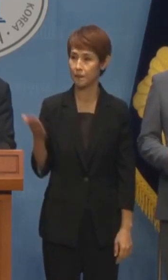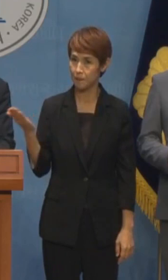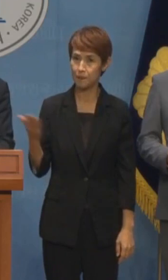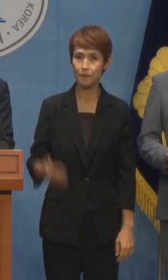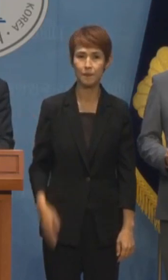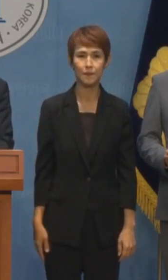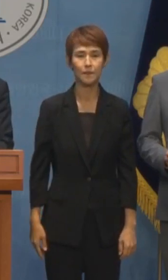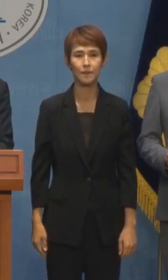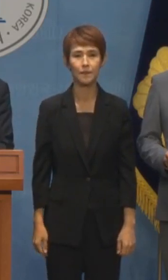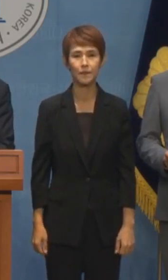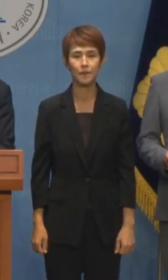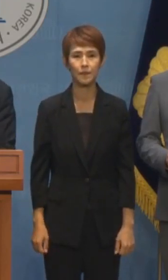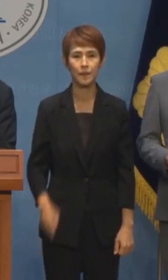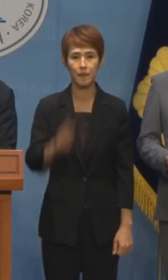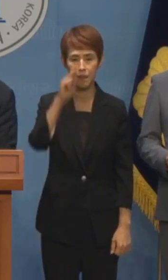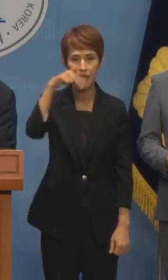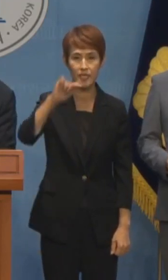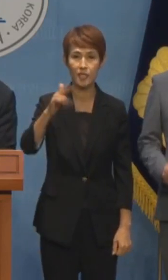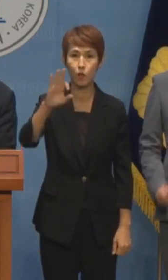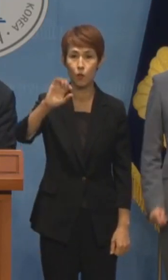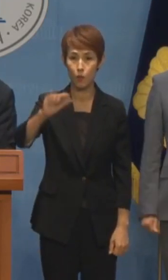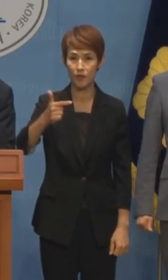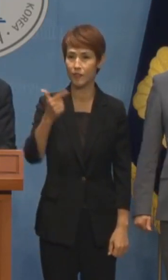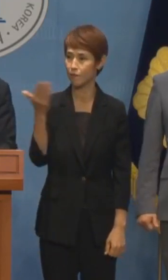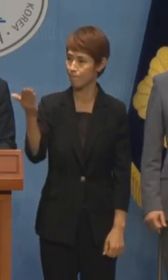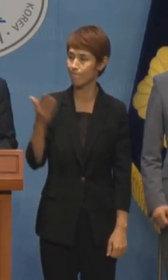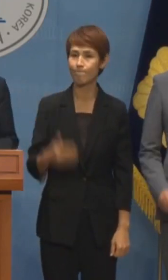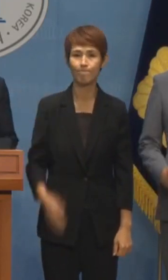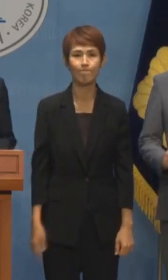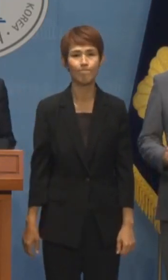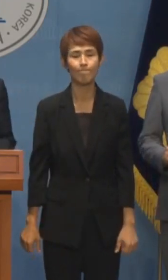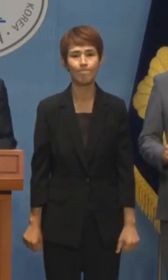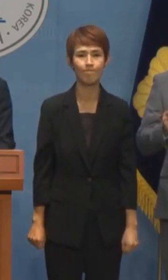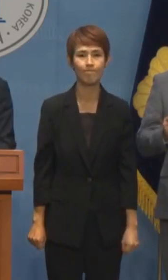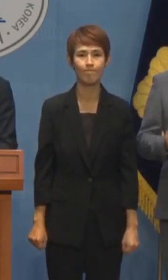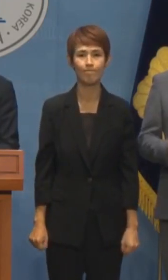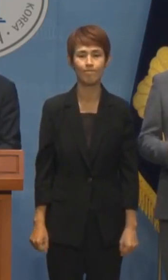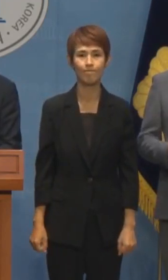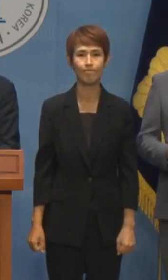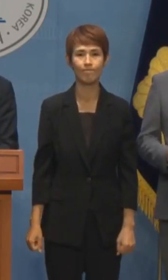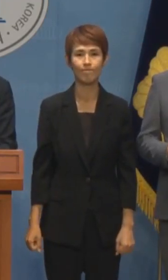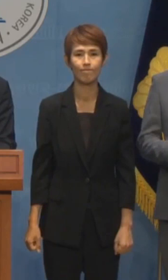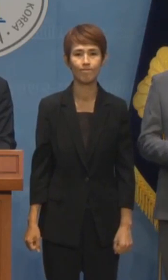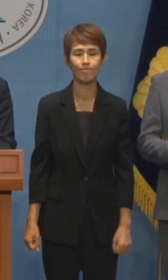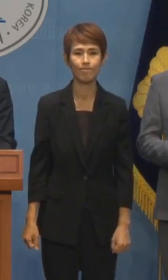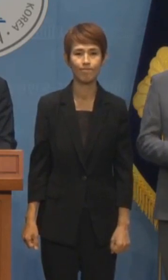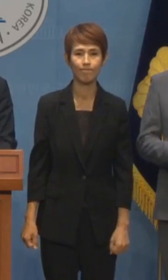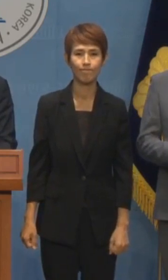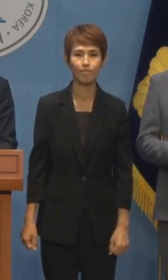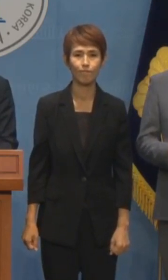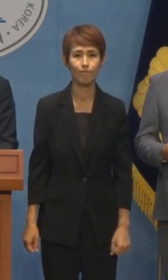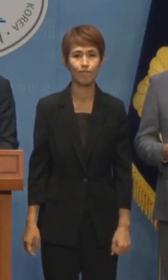의원이십니다. 존경하는 박지원 의원님이십니다. 그럼 준비된 의견 읽도록 하겠습니다.